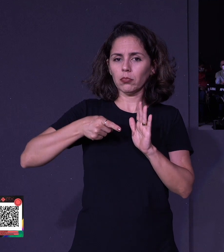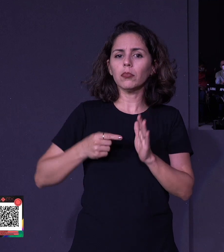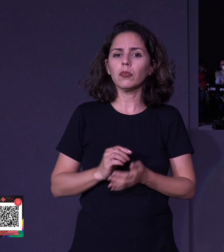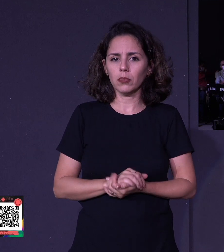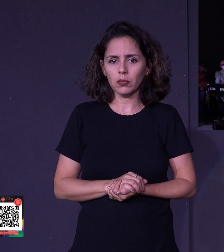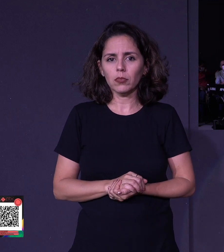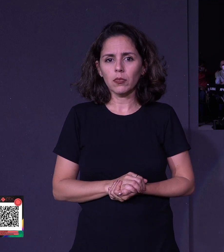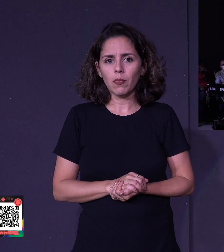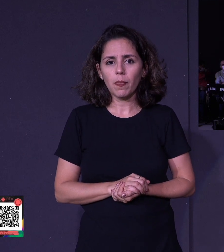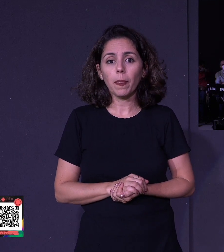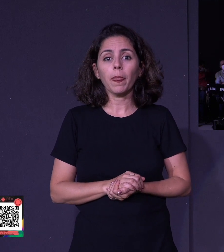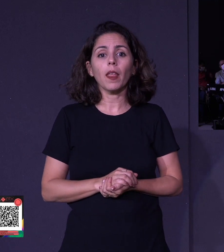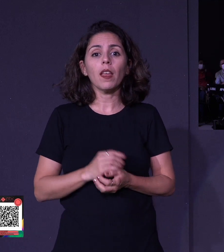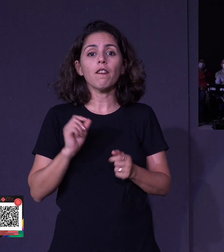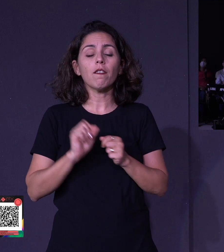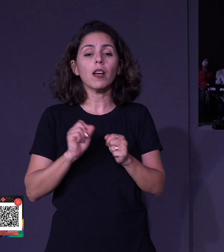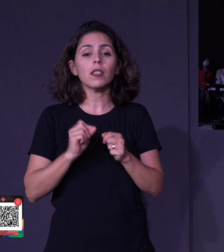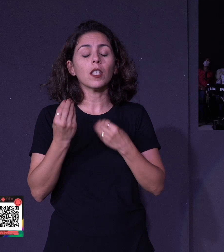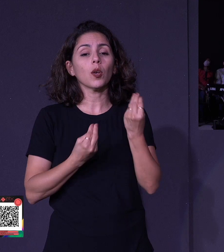fazer isso como?